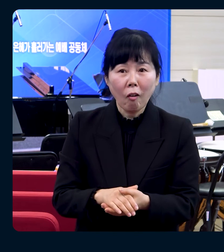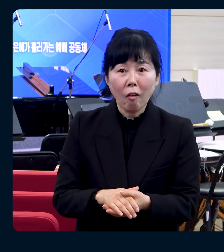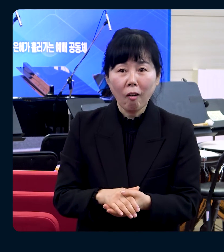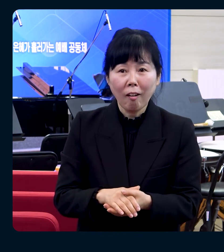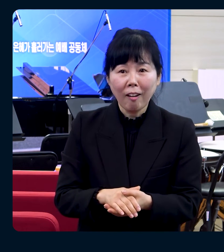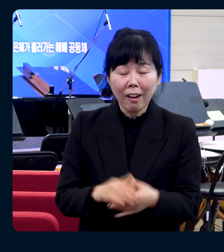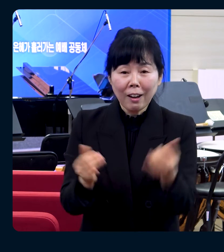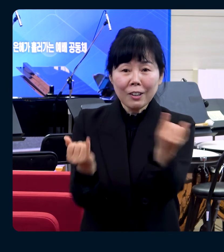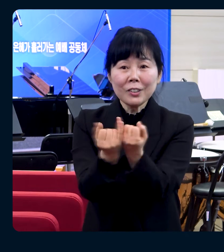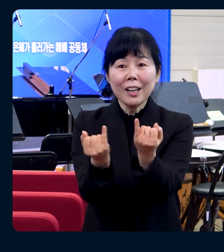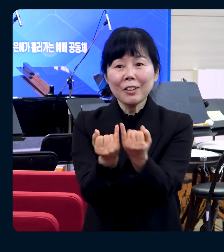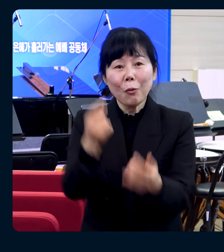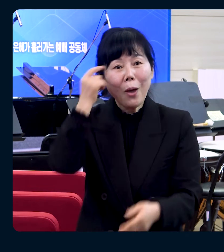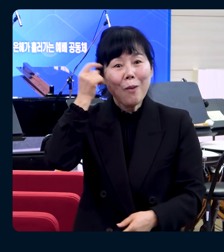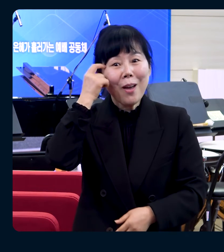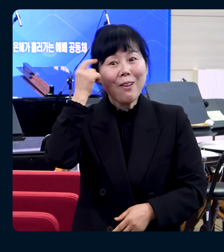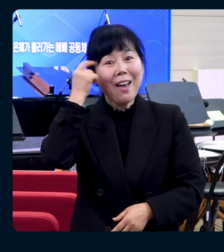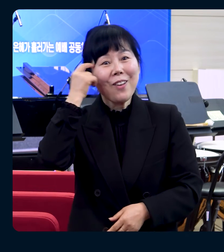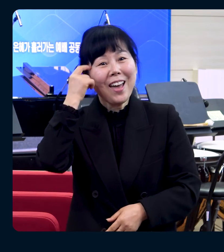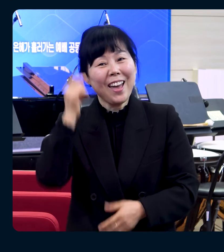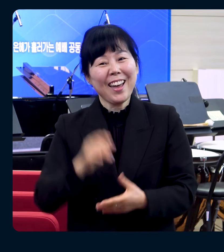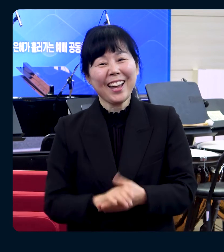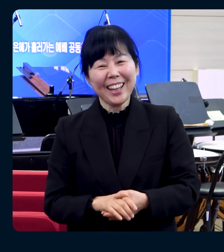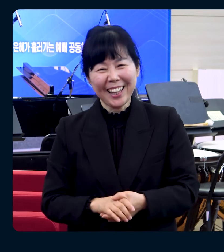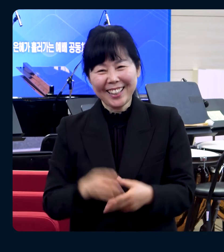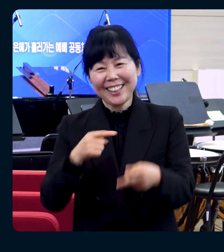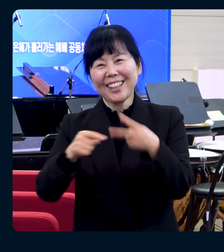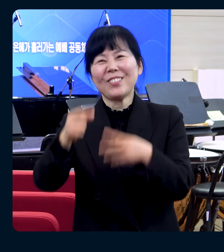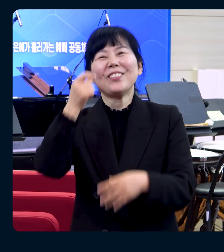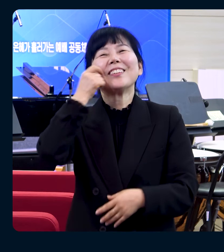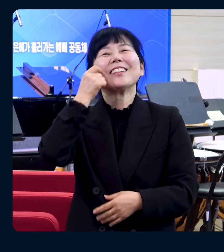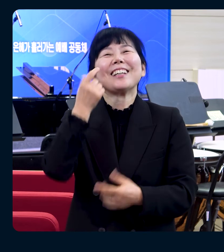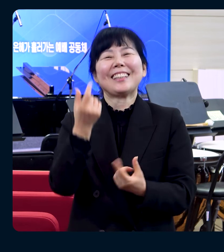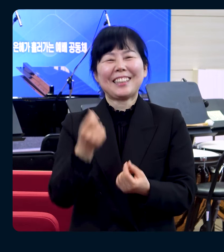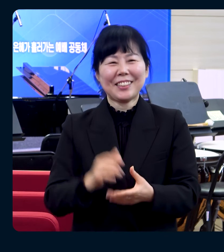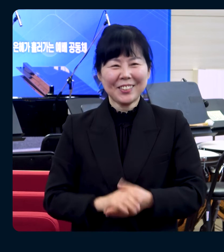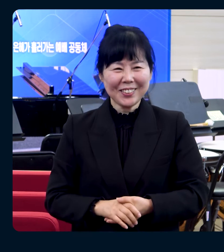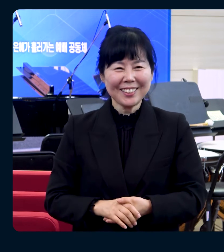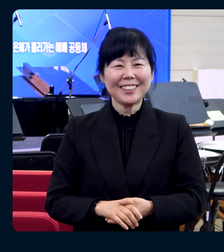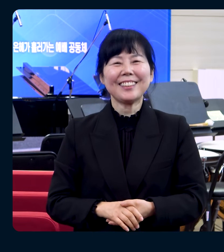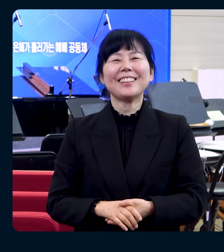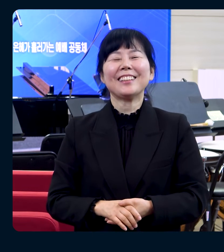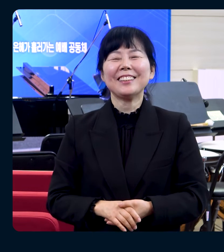말이죠. 모든 여인들은 왜 다 그런지 알 수가 없어요.